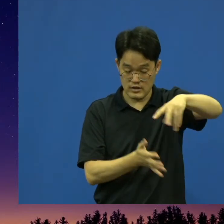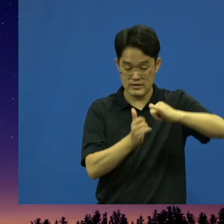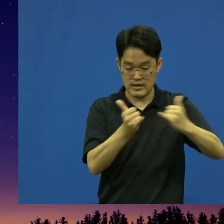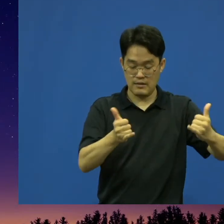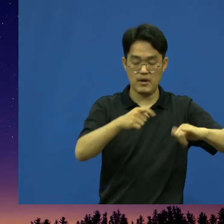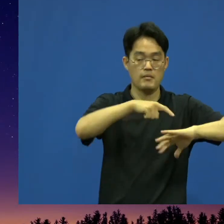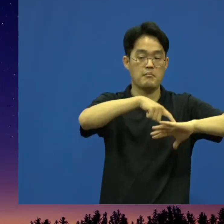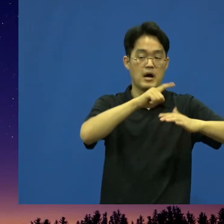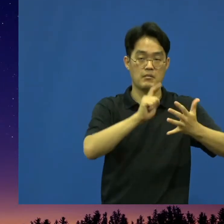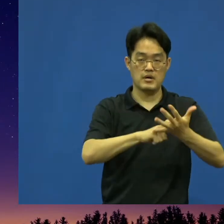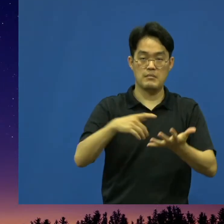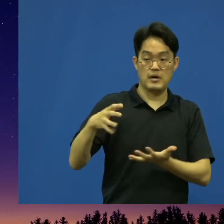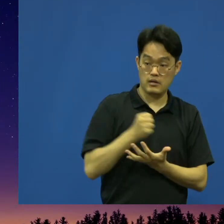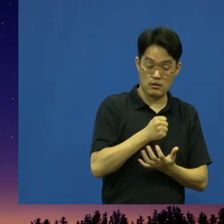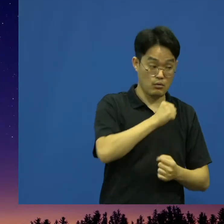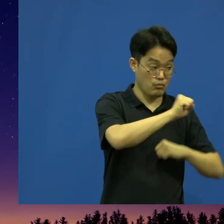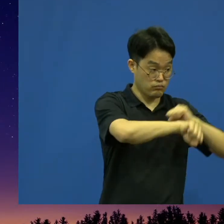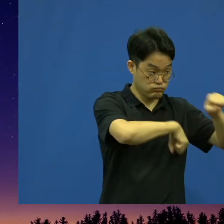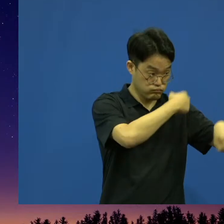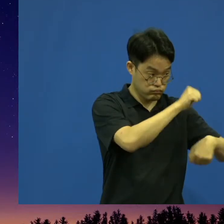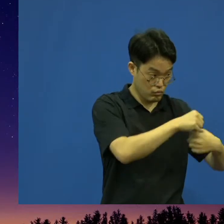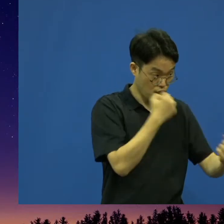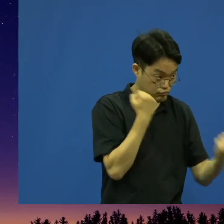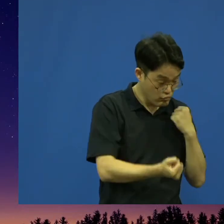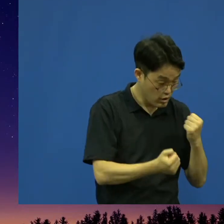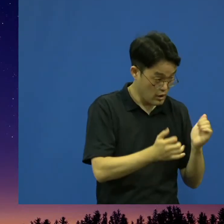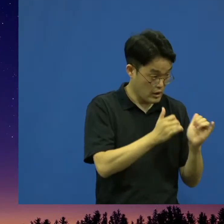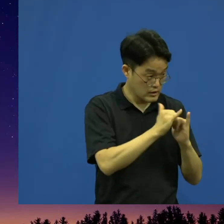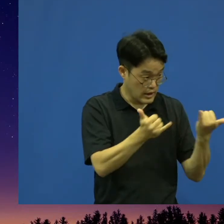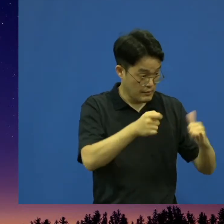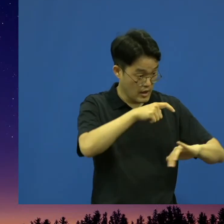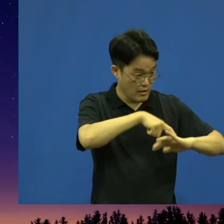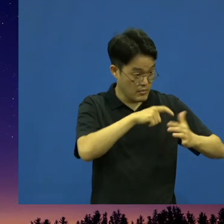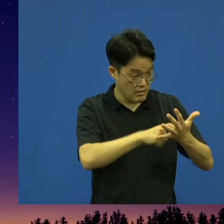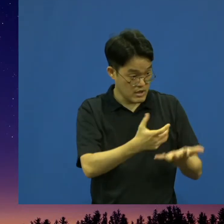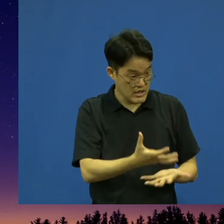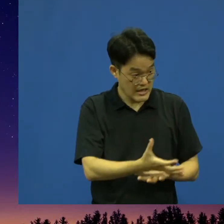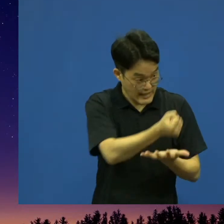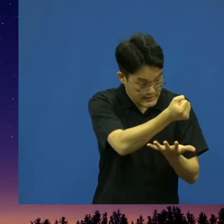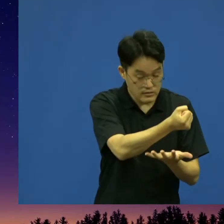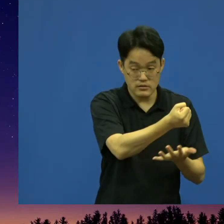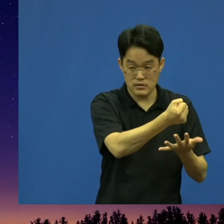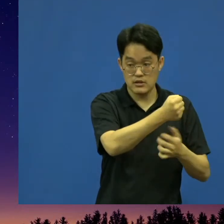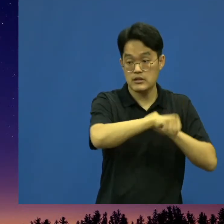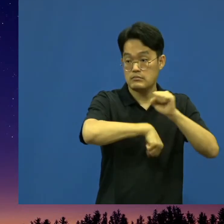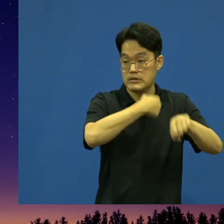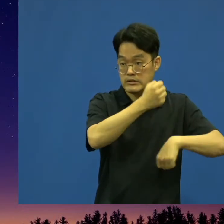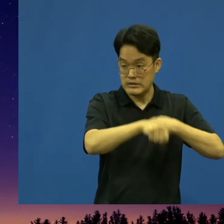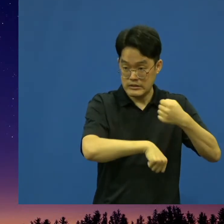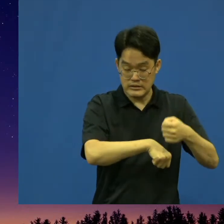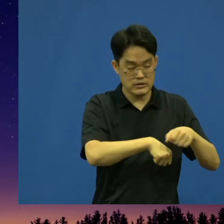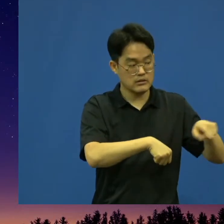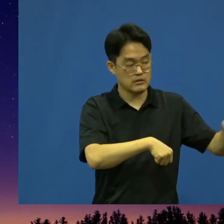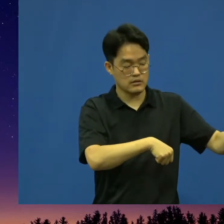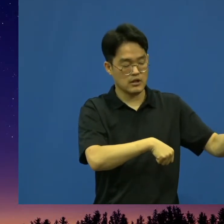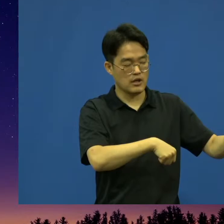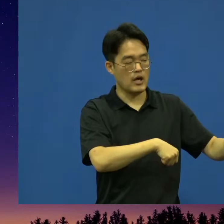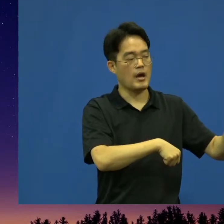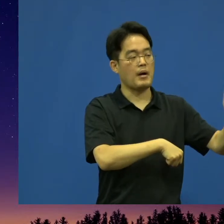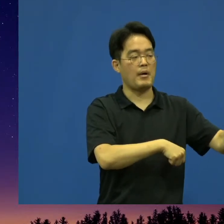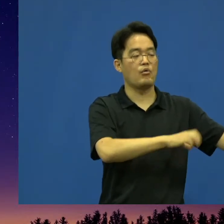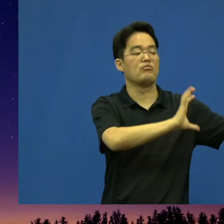받았더라. 짐승인데 사람의 마음을 가진 짐승, 이게 첫 번째 나라의